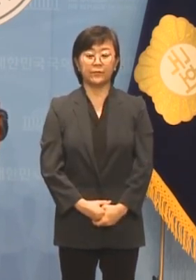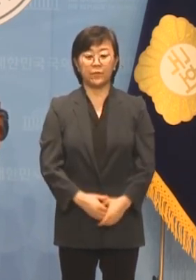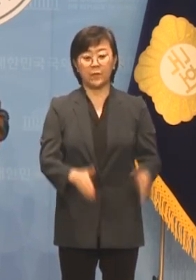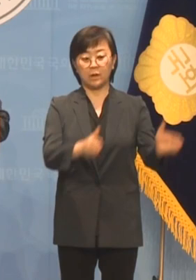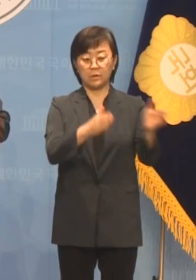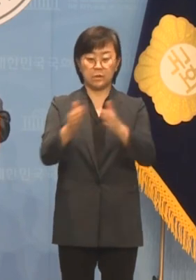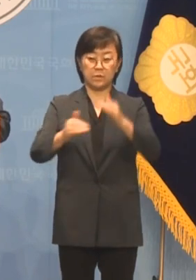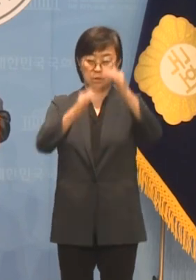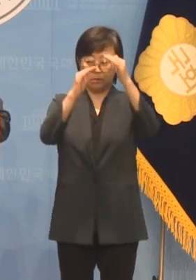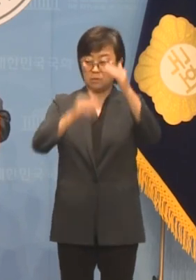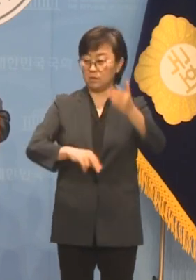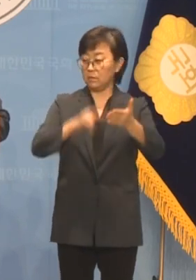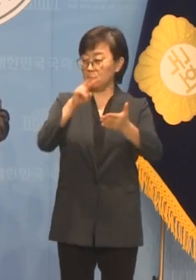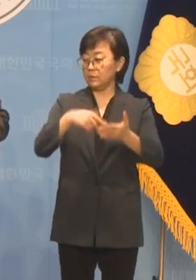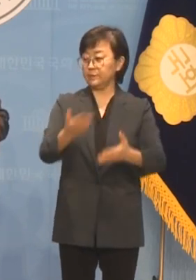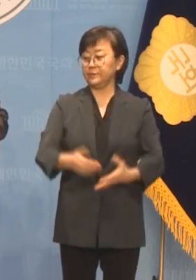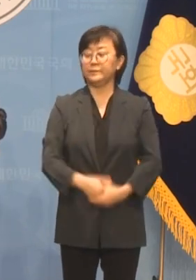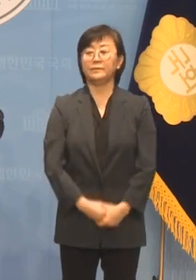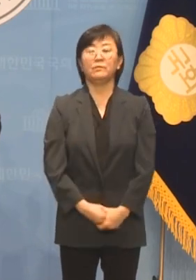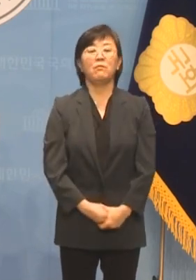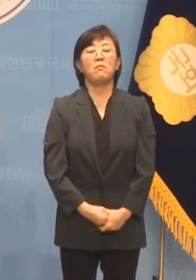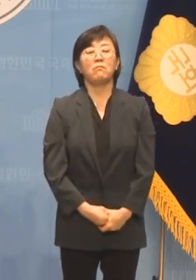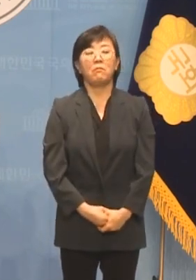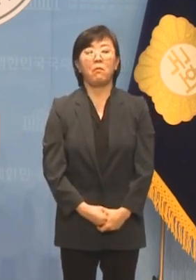준비된 원고를 낭독하겠습니다.